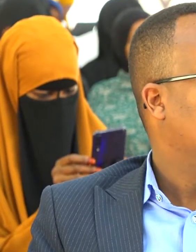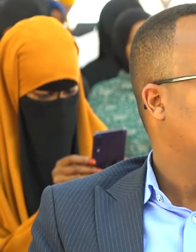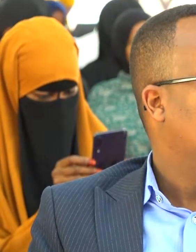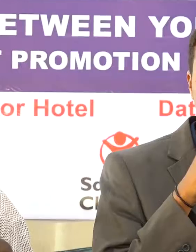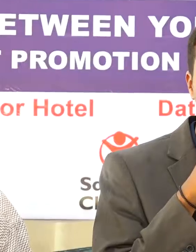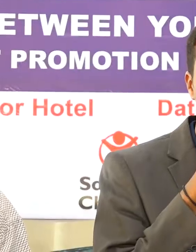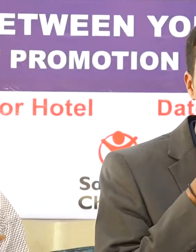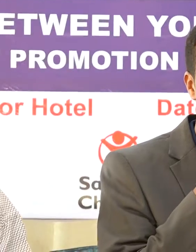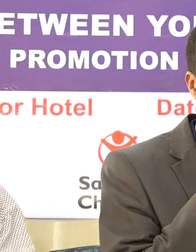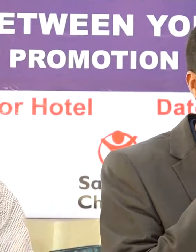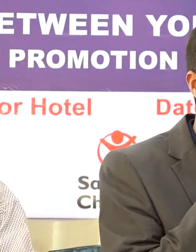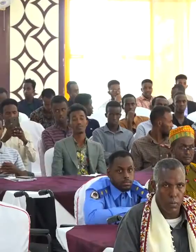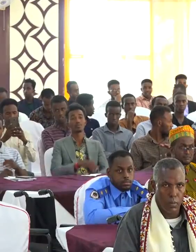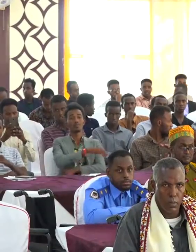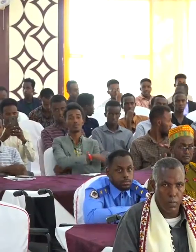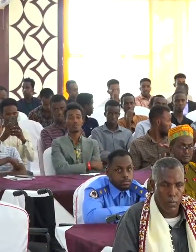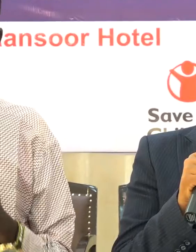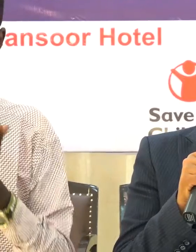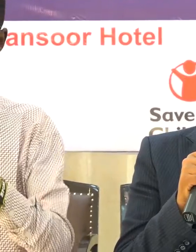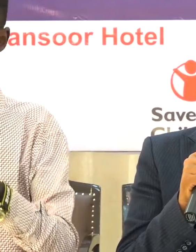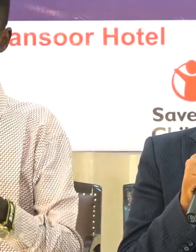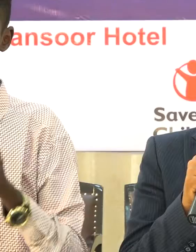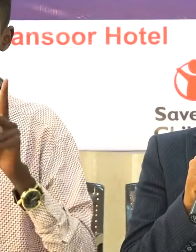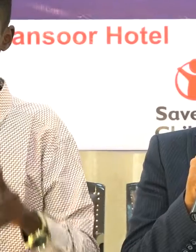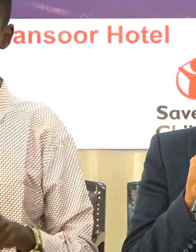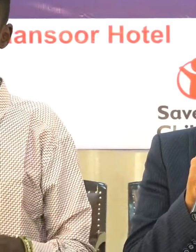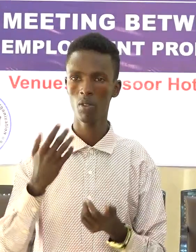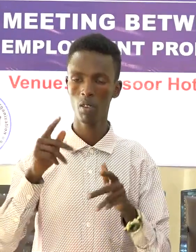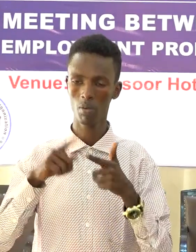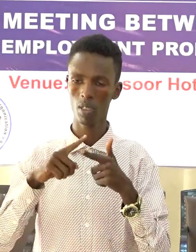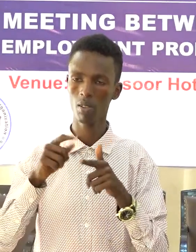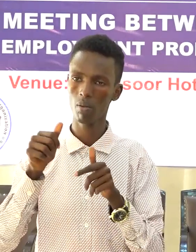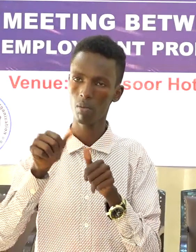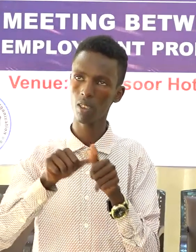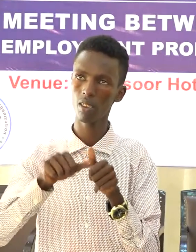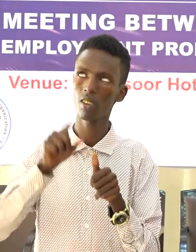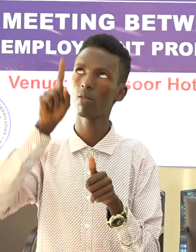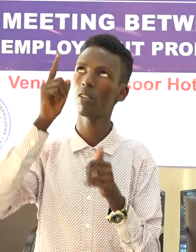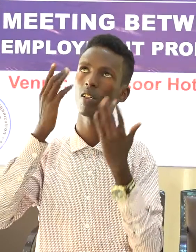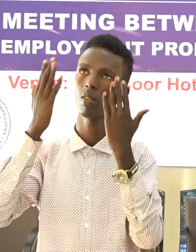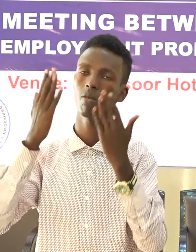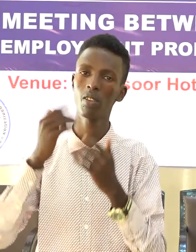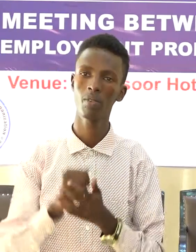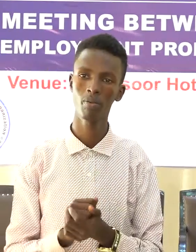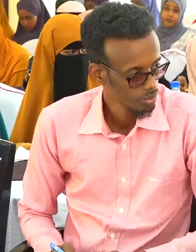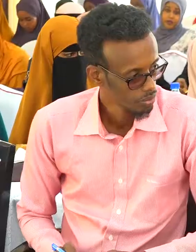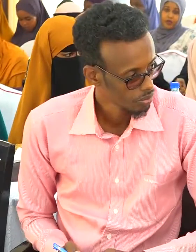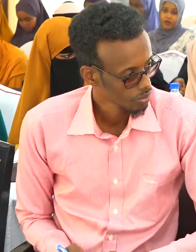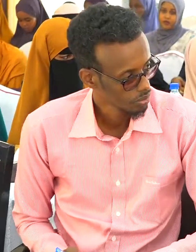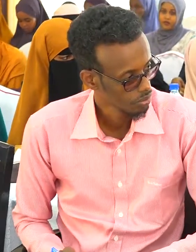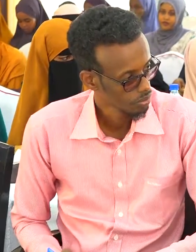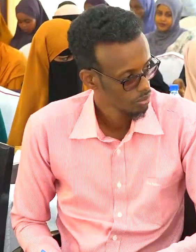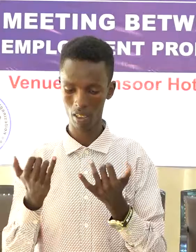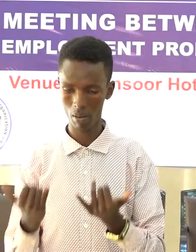dhalinyarada Soomaaliland ee Sonyo waxaana ka warameen kulankani iyo muhiimadiisa xafladan maanta ay soo qaban qaabisay